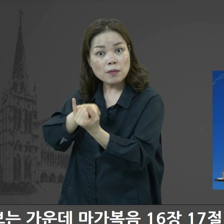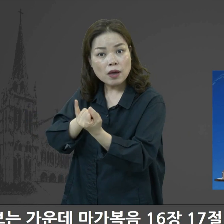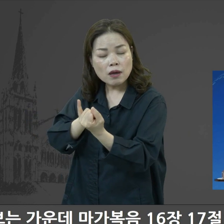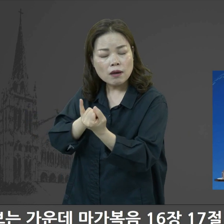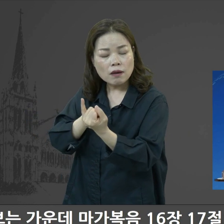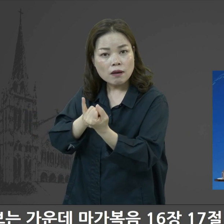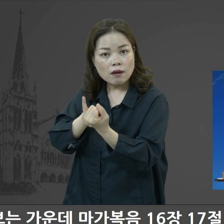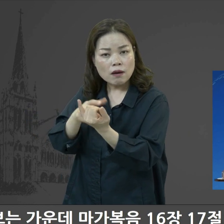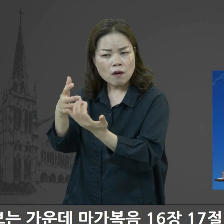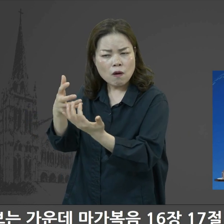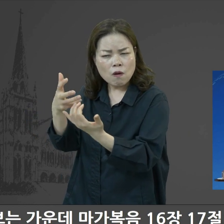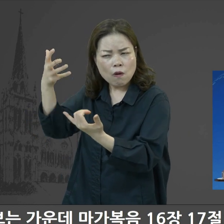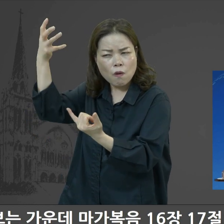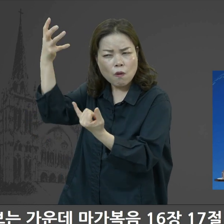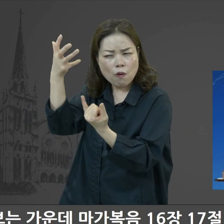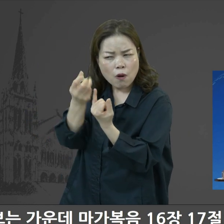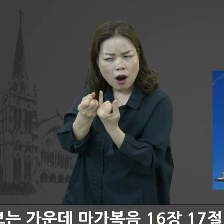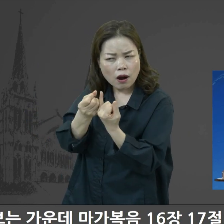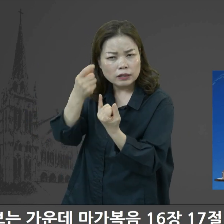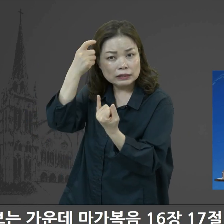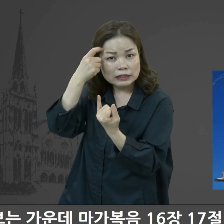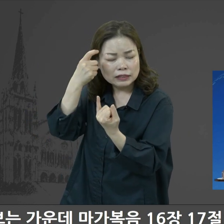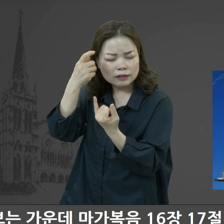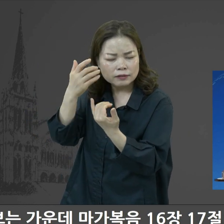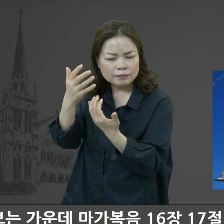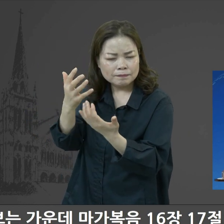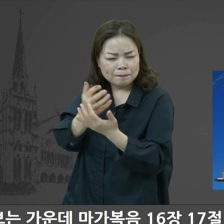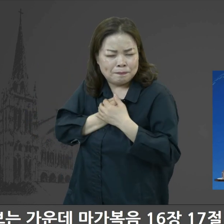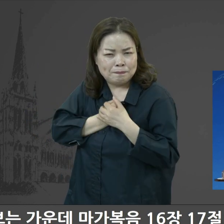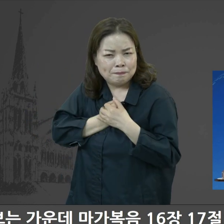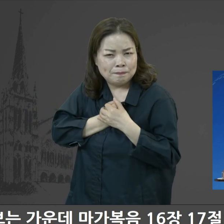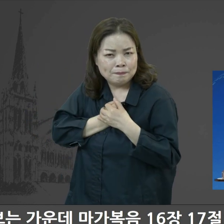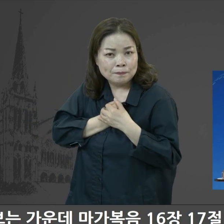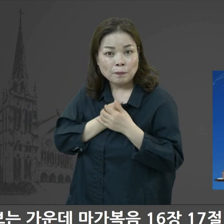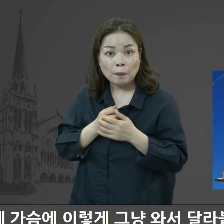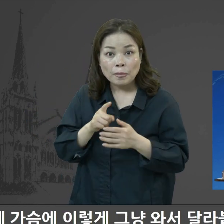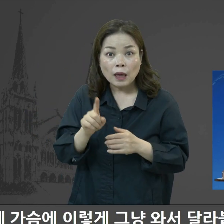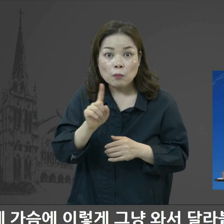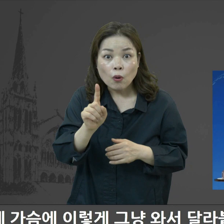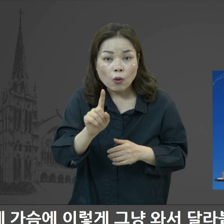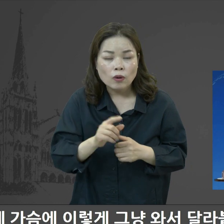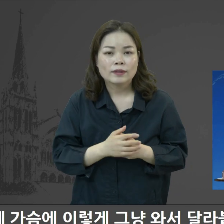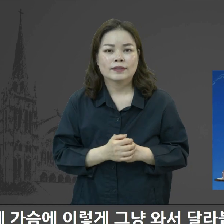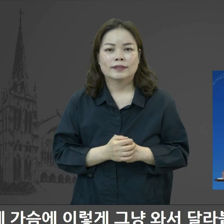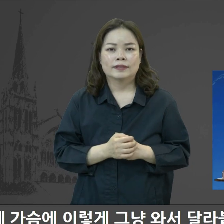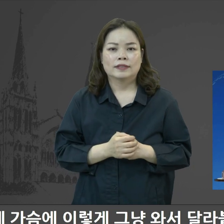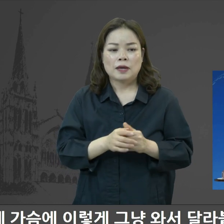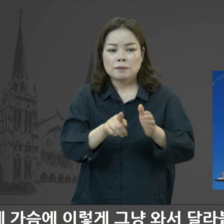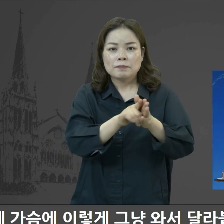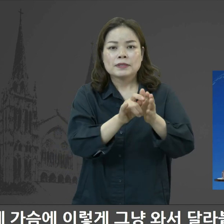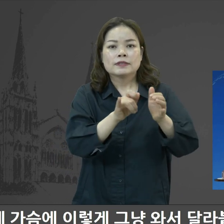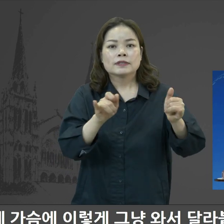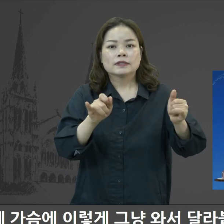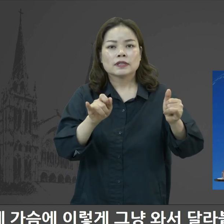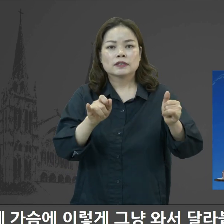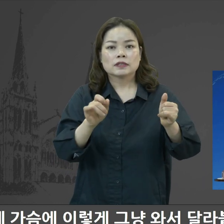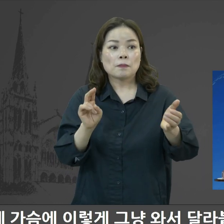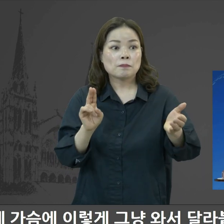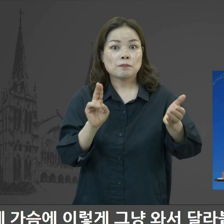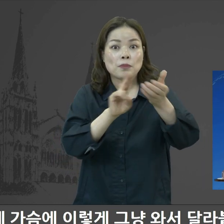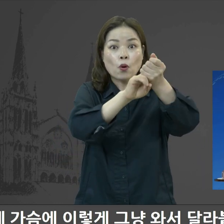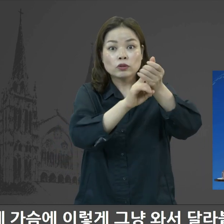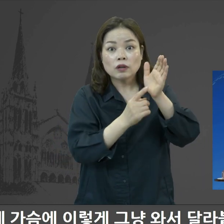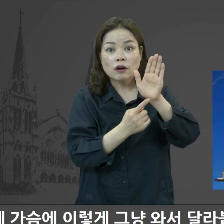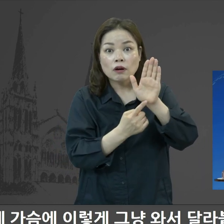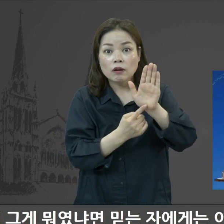확 와서 이렇게 달라붙는 것 같아요. 제 가슴에. 근데 그게 뭐였냐면 믿는 자에게는 이런 표적이